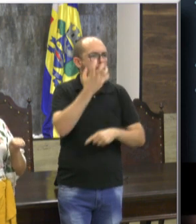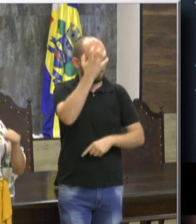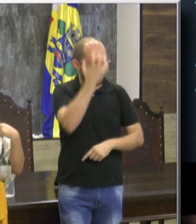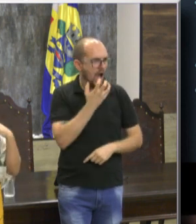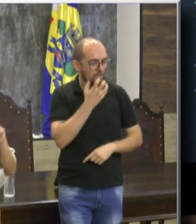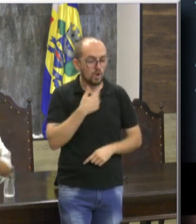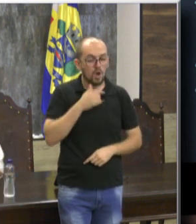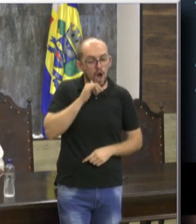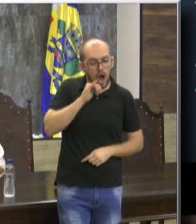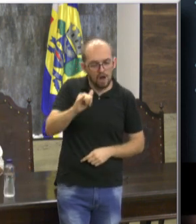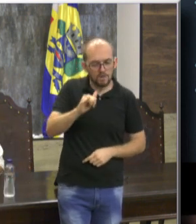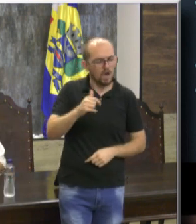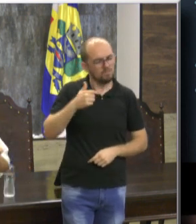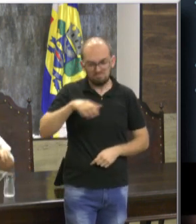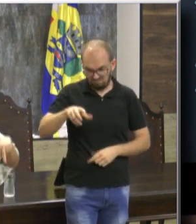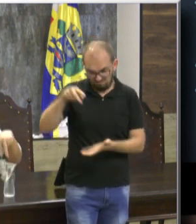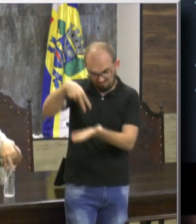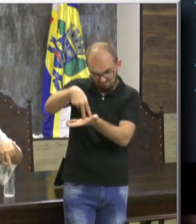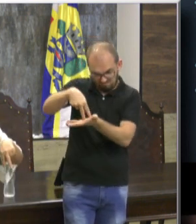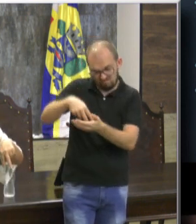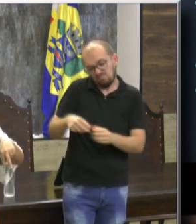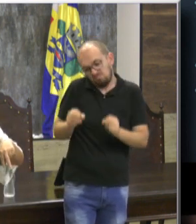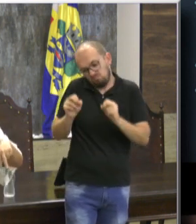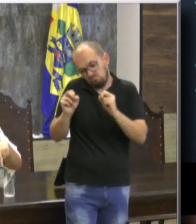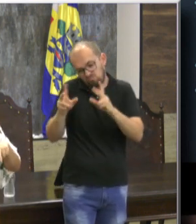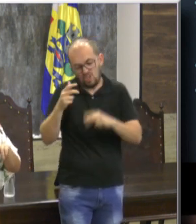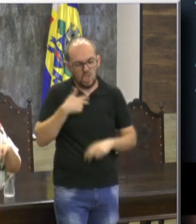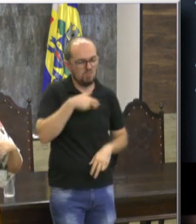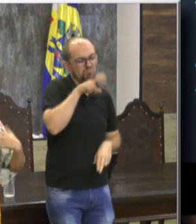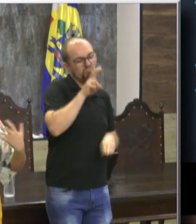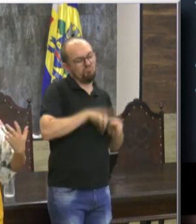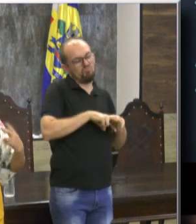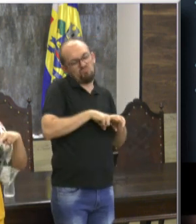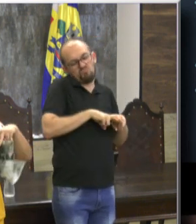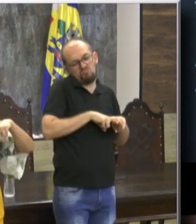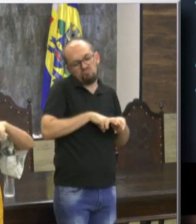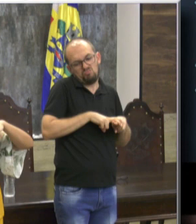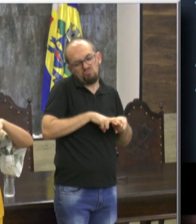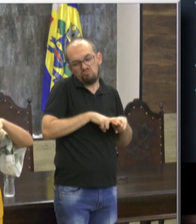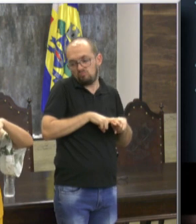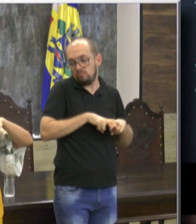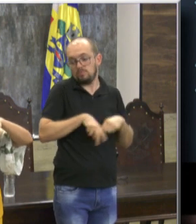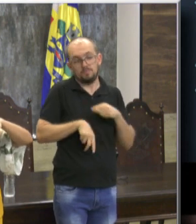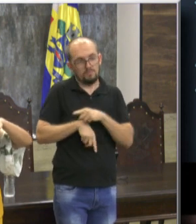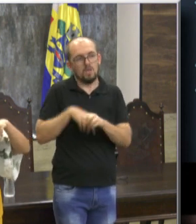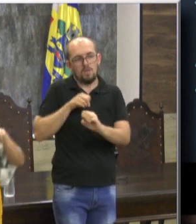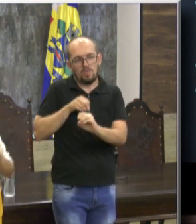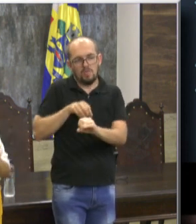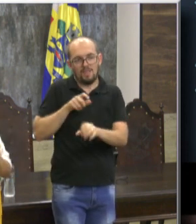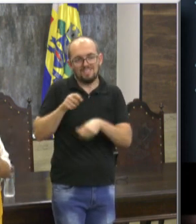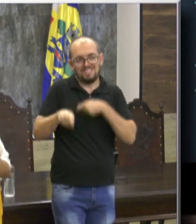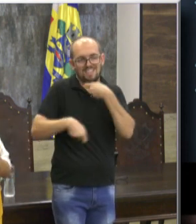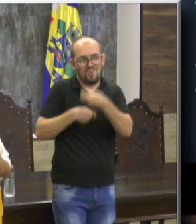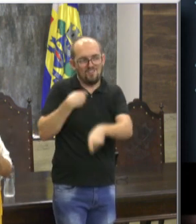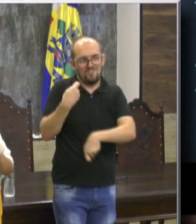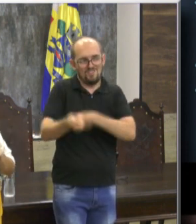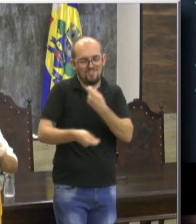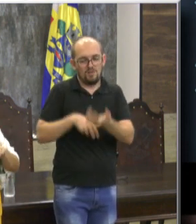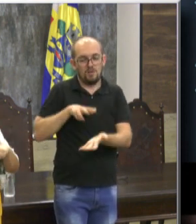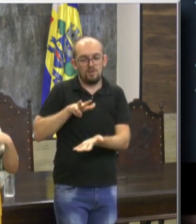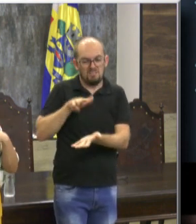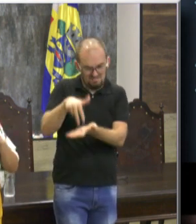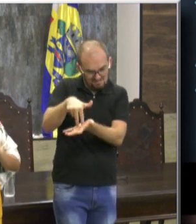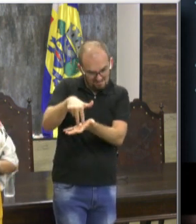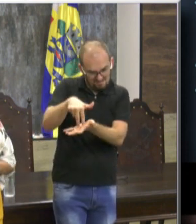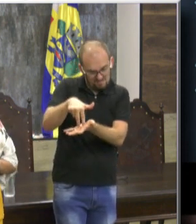para ele assim, ó, eu vou sentar. Você vai ficar em pé? Então, assim, eu já ia dando para ele o conceito de isso é ficar em pé, isso é sentar, né?